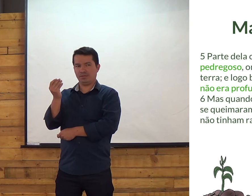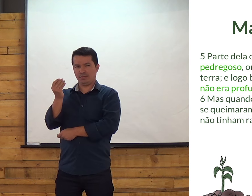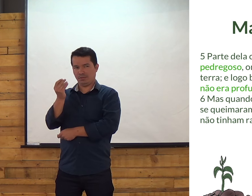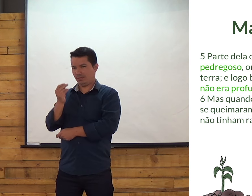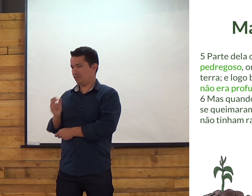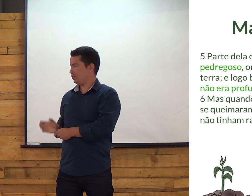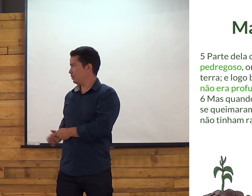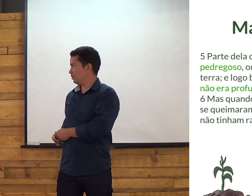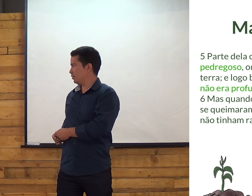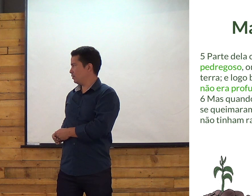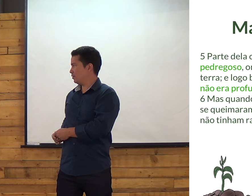Muita